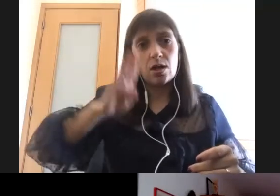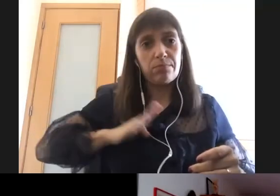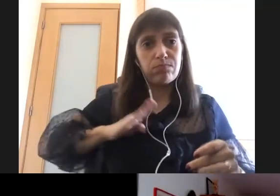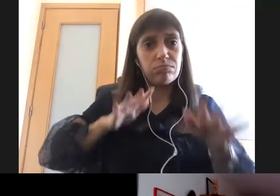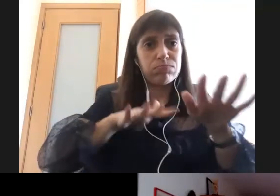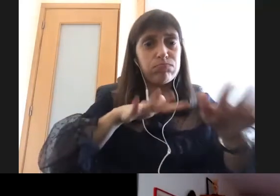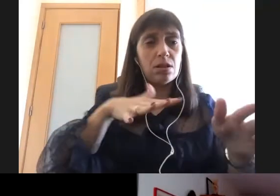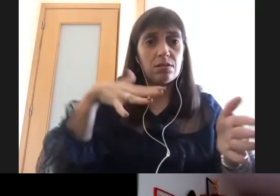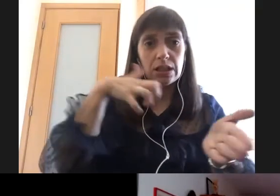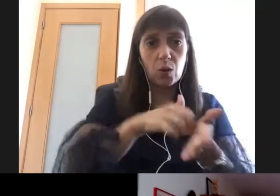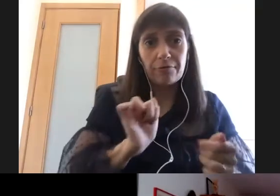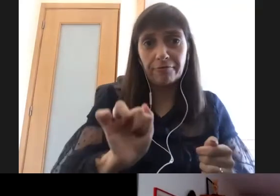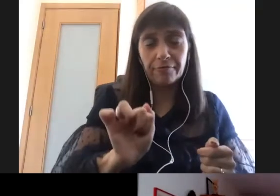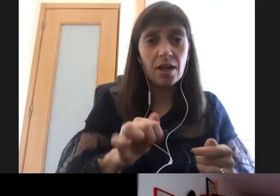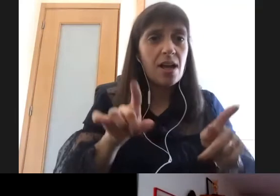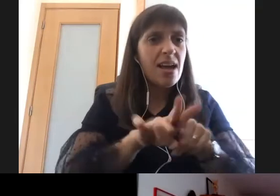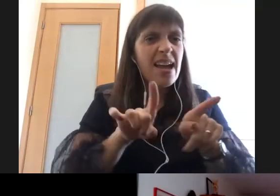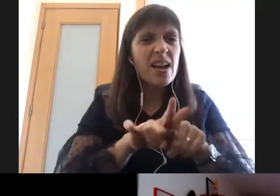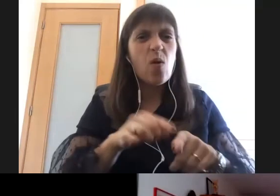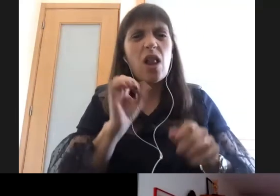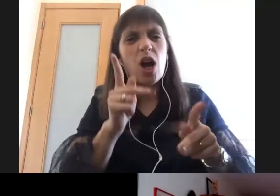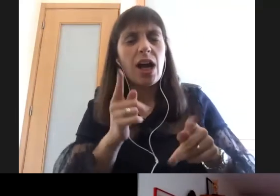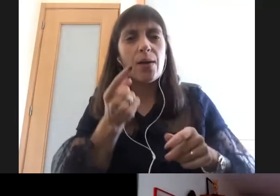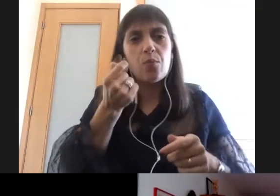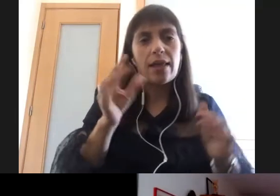e tem aquela coisa meio cientificista,